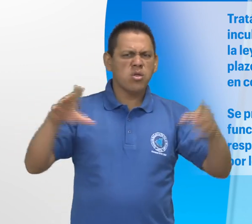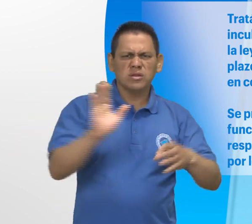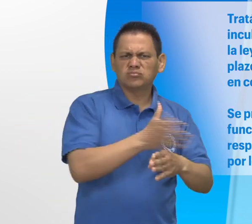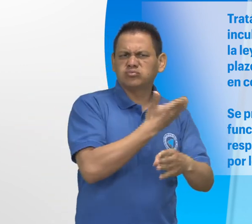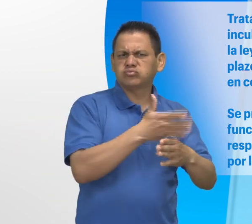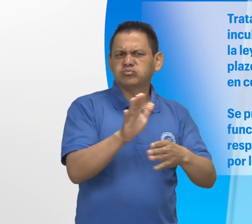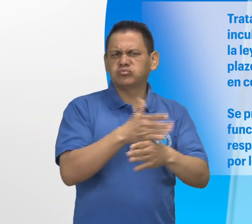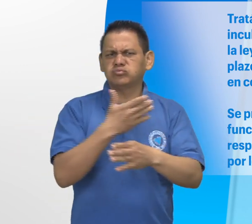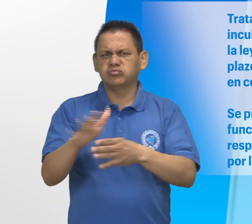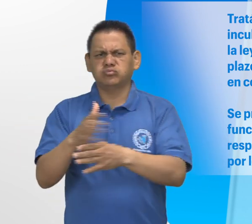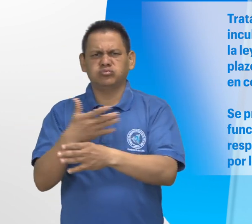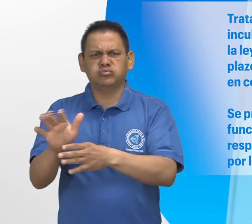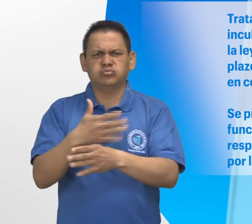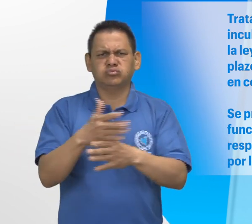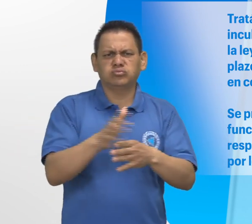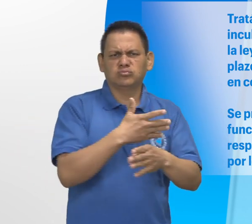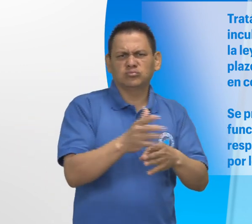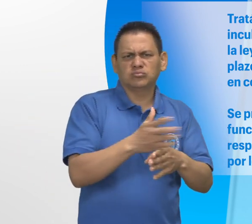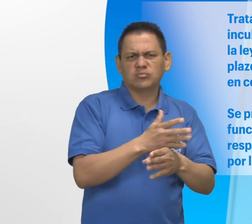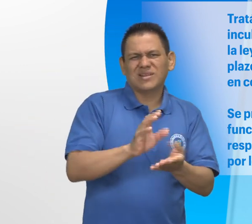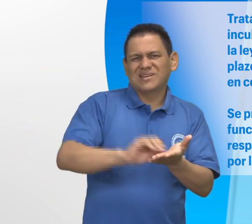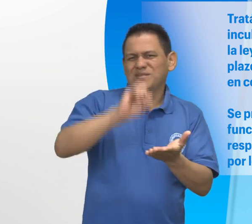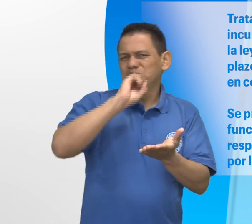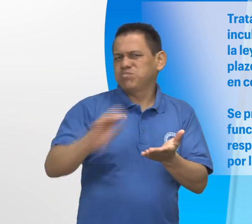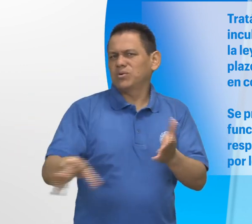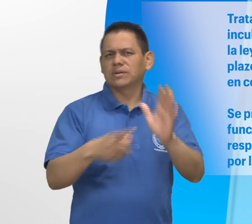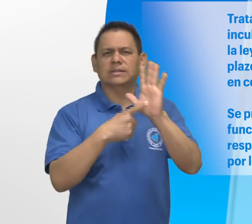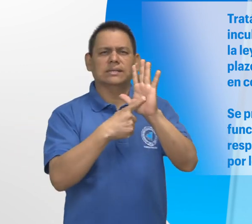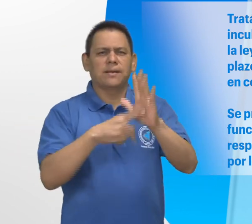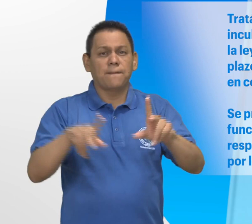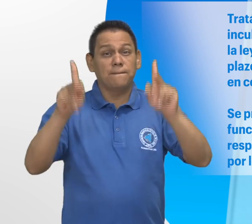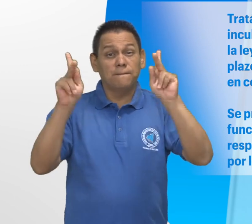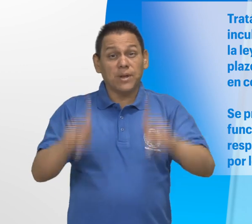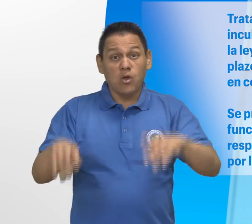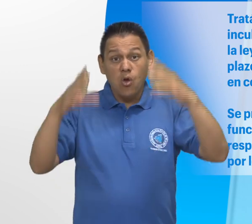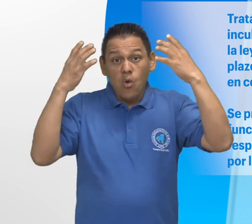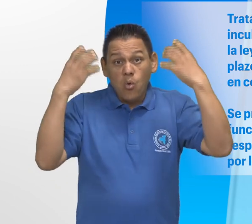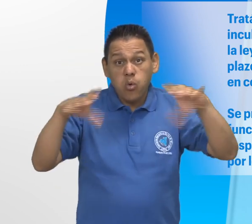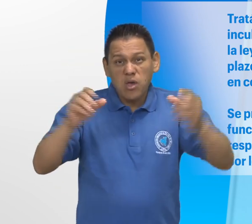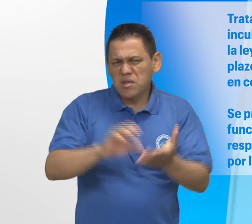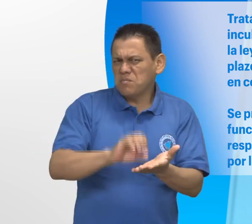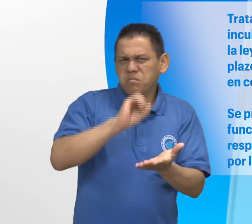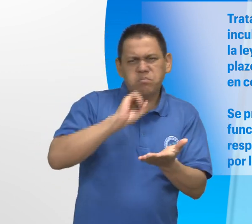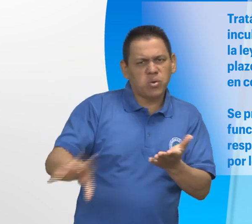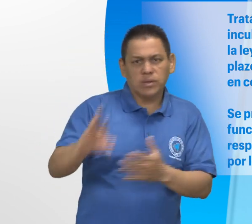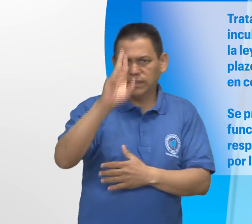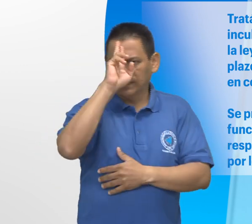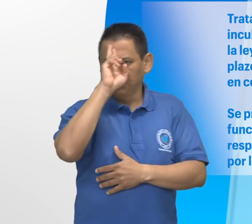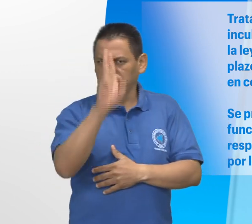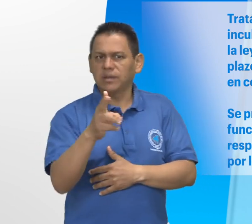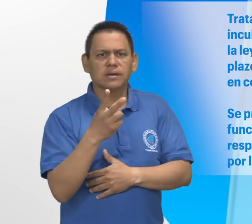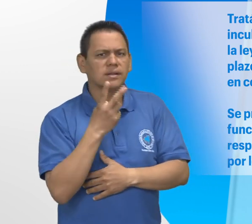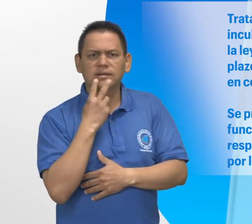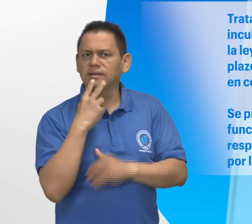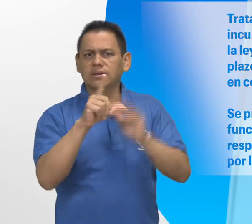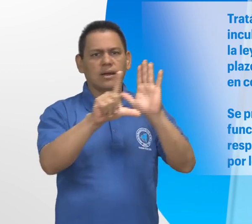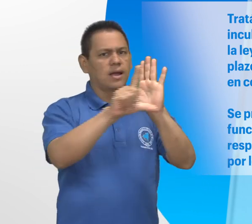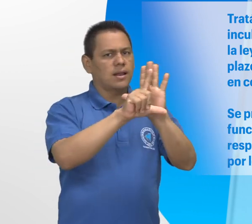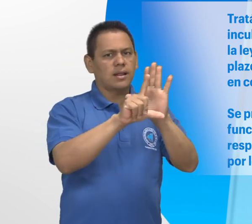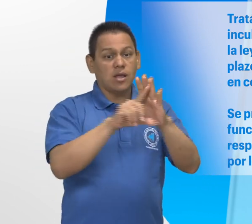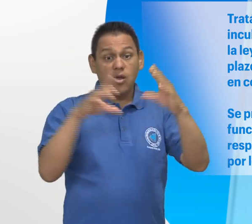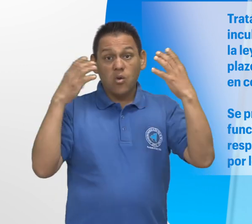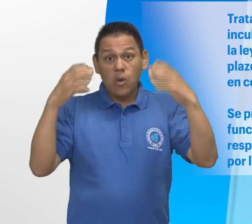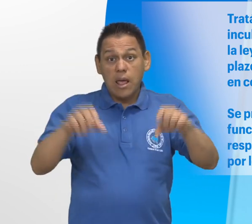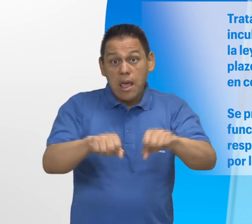Se prohíbe la confiscación de bienes. Los funcionarios que infrinjan esta